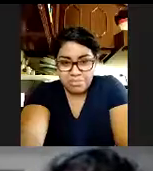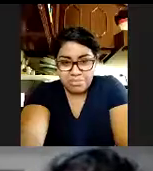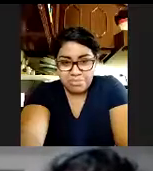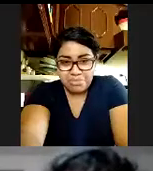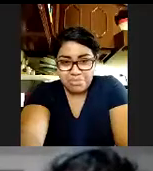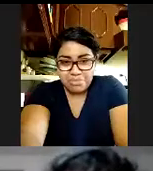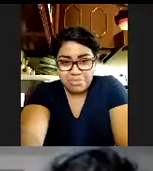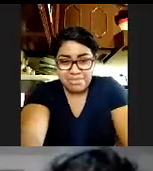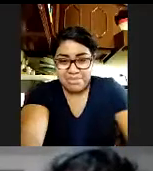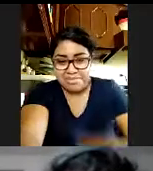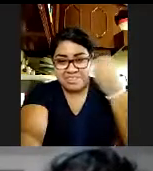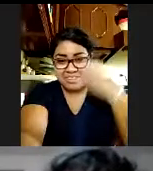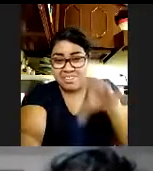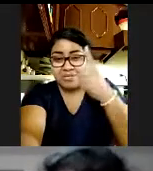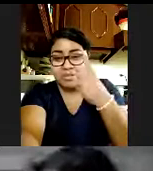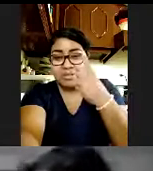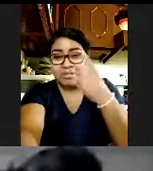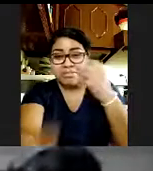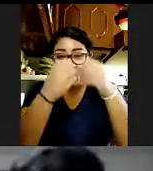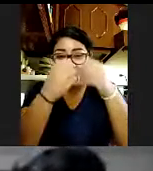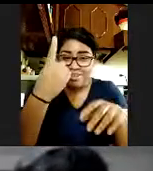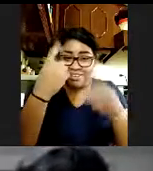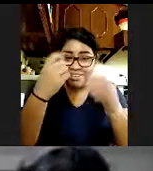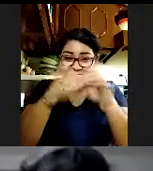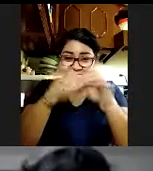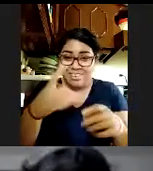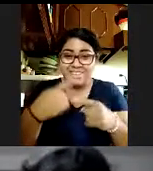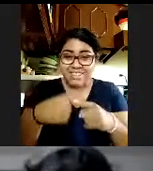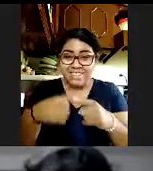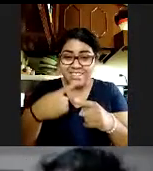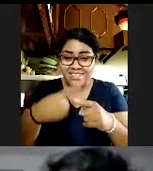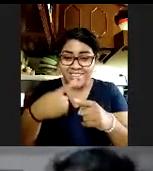nadie tiene firma. Todos necesitan firma.